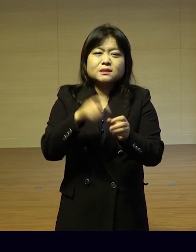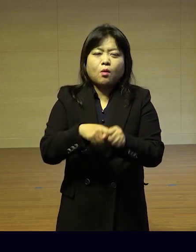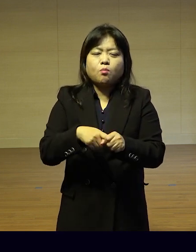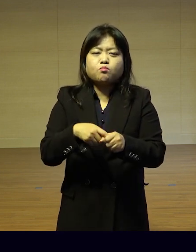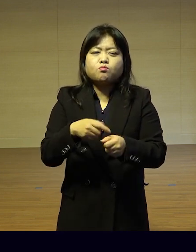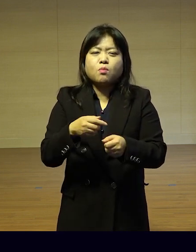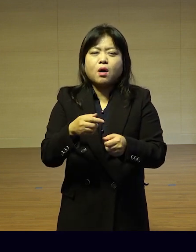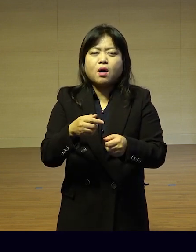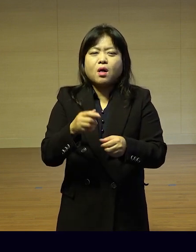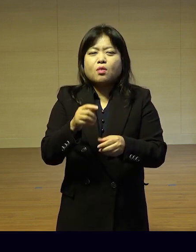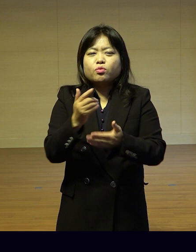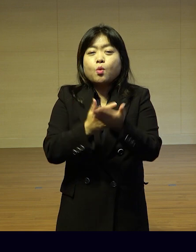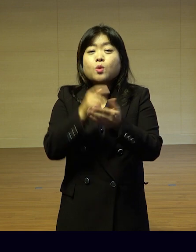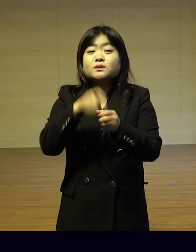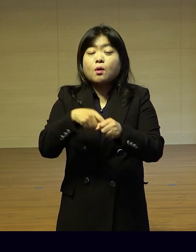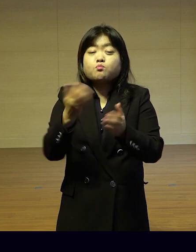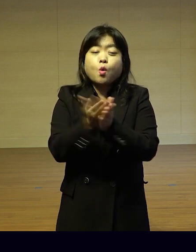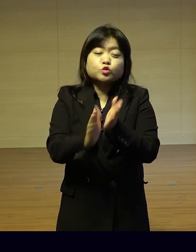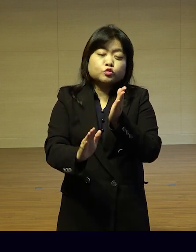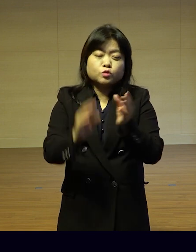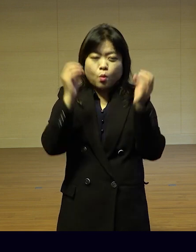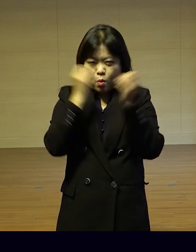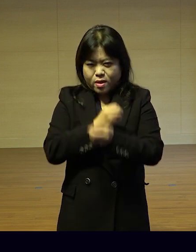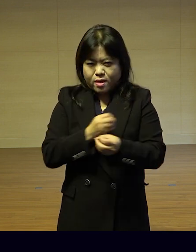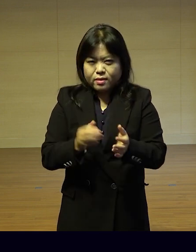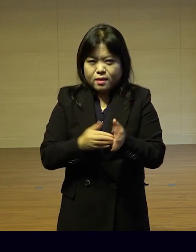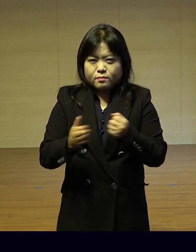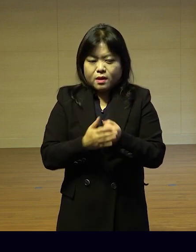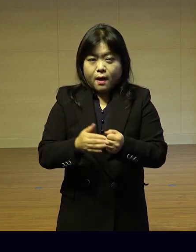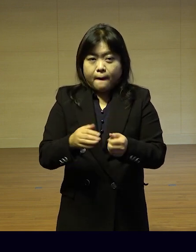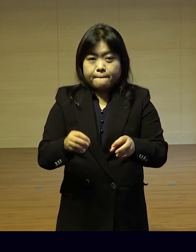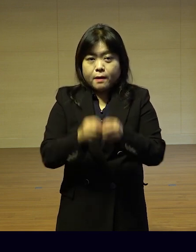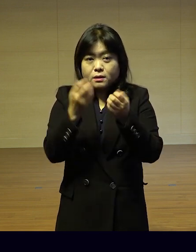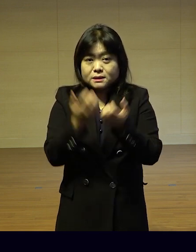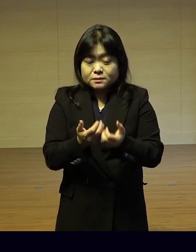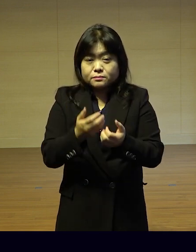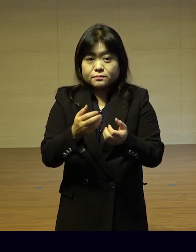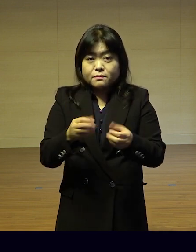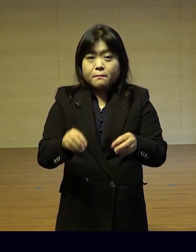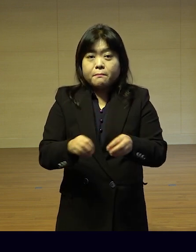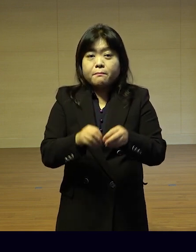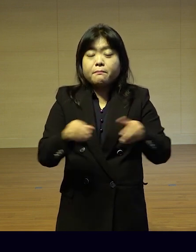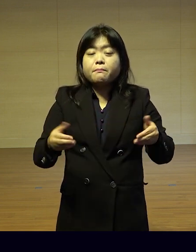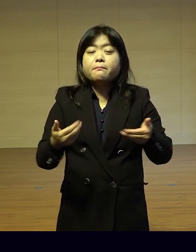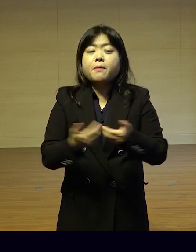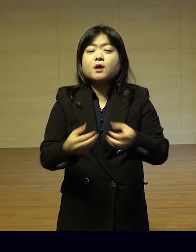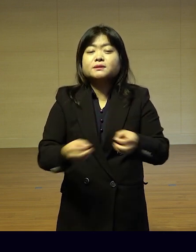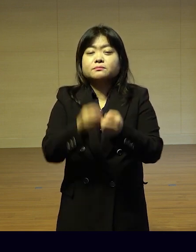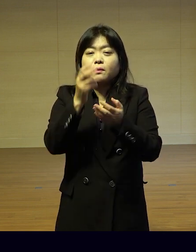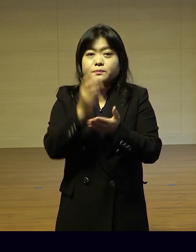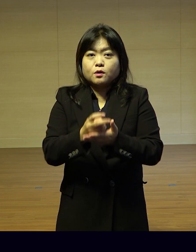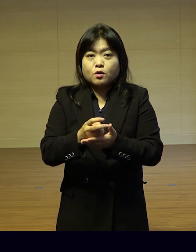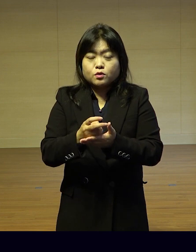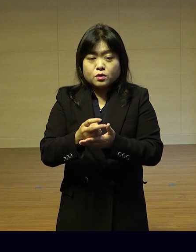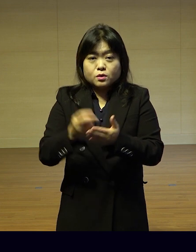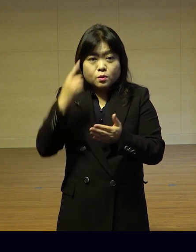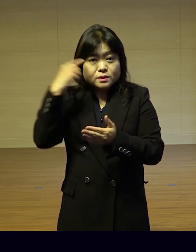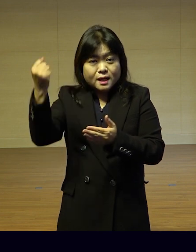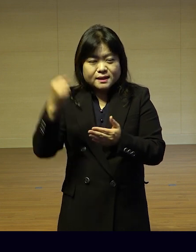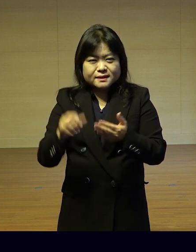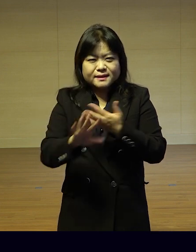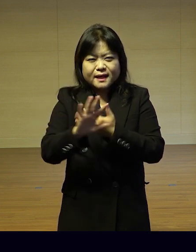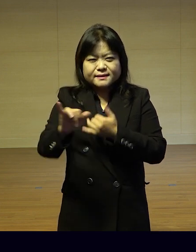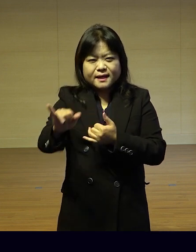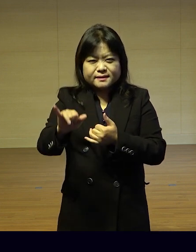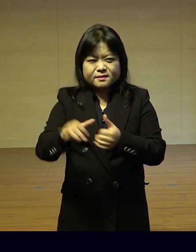있습니다. 그래서 변증법적 유물론자들, 타자를 타도해야 할 대상으로 간주하여